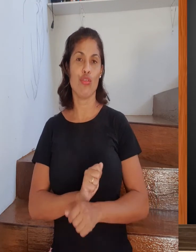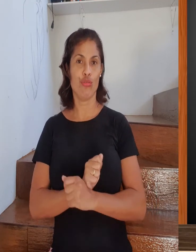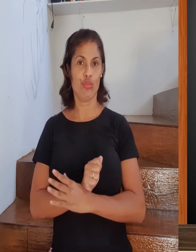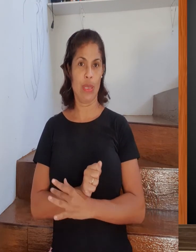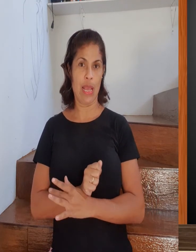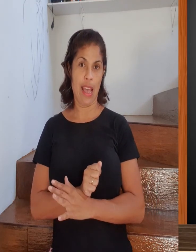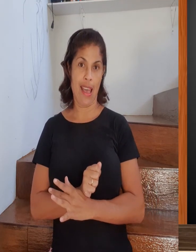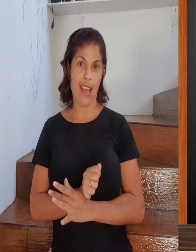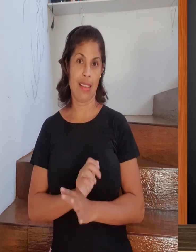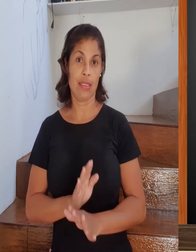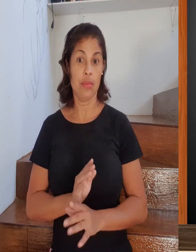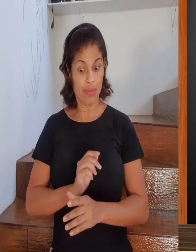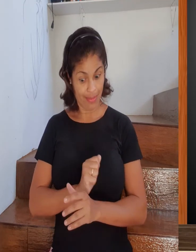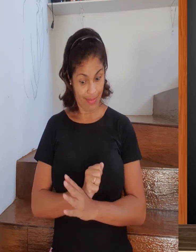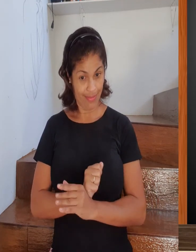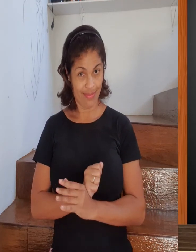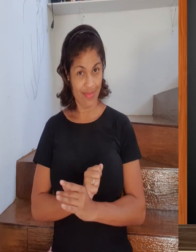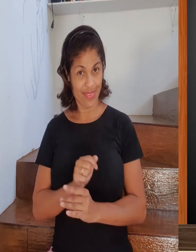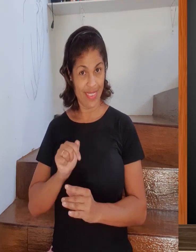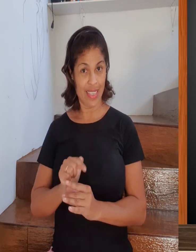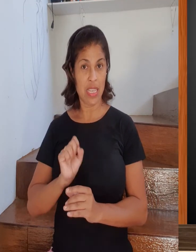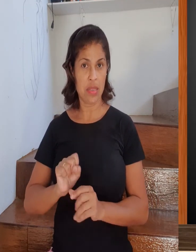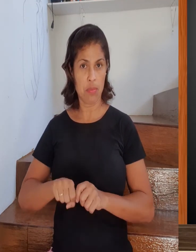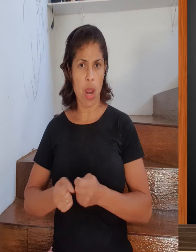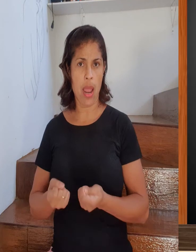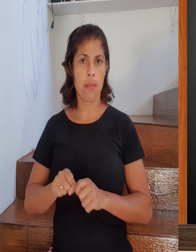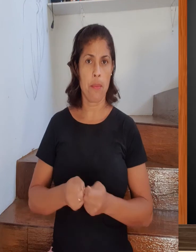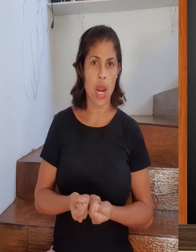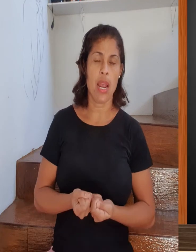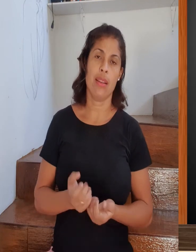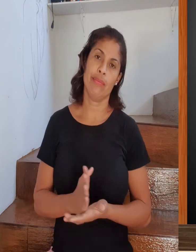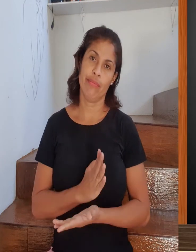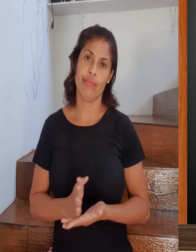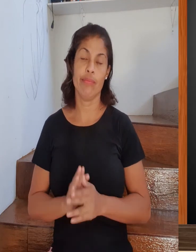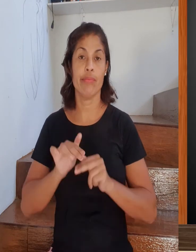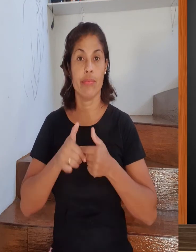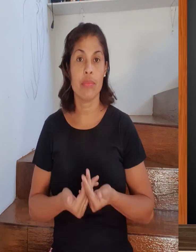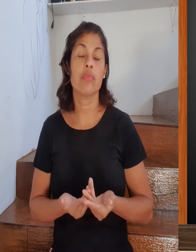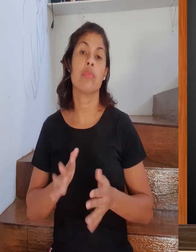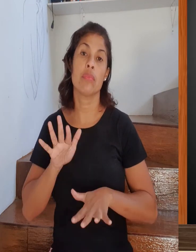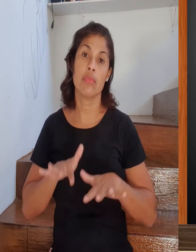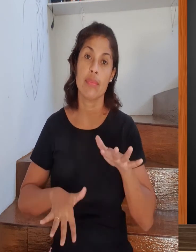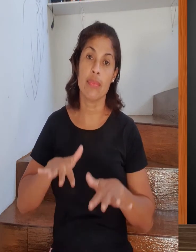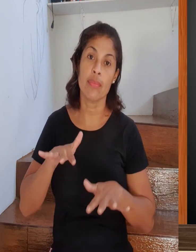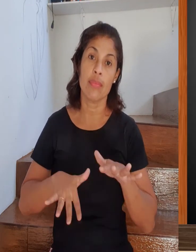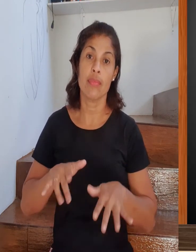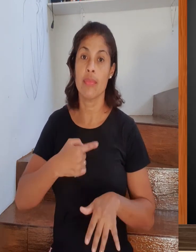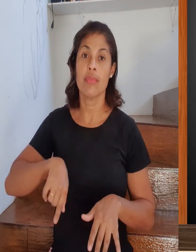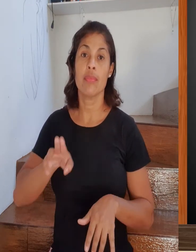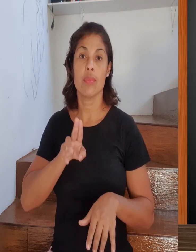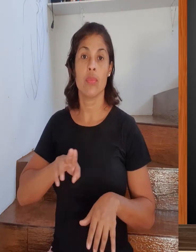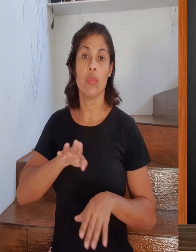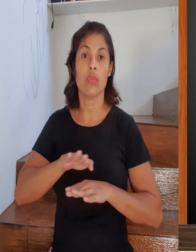drogas ácidas. Mas essa mesma acidez pode degradar algumas drogas, e é por isso que, em determinadas